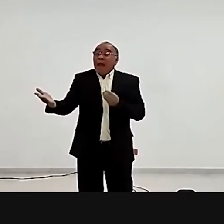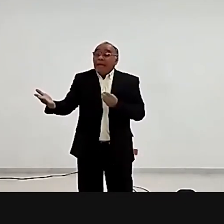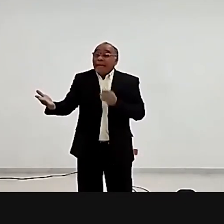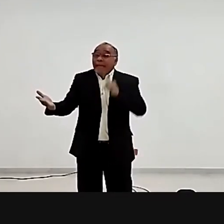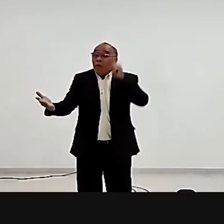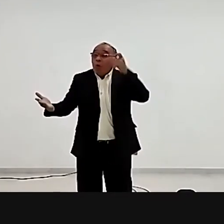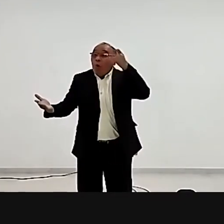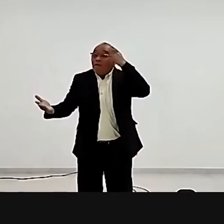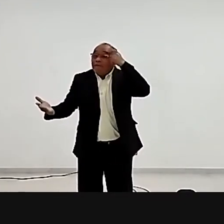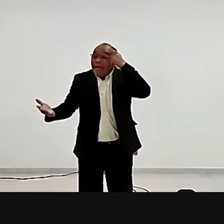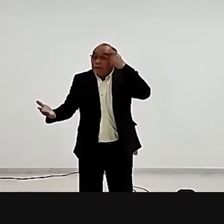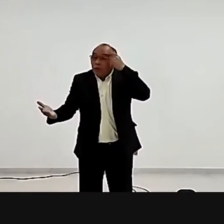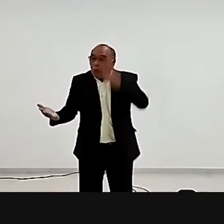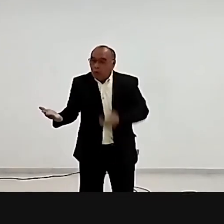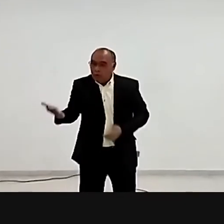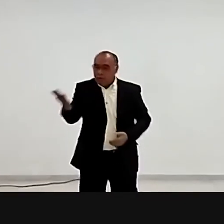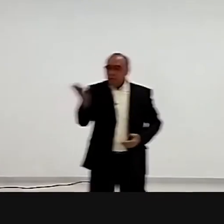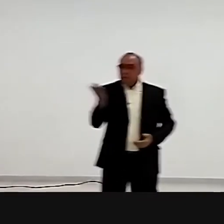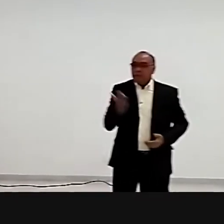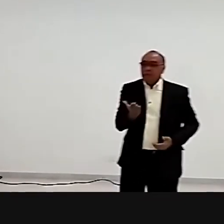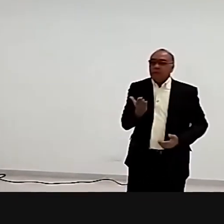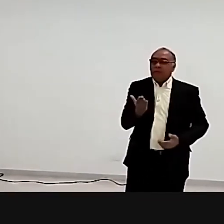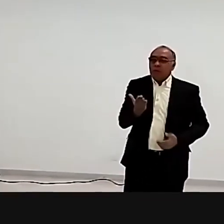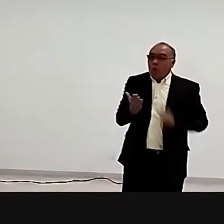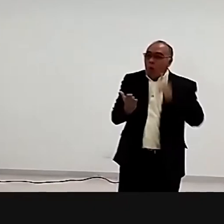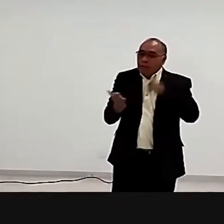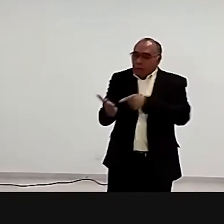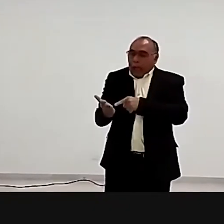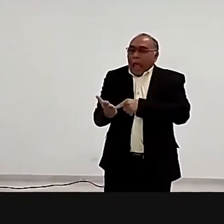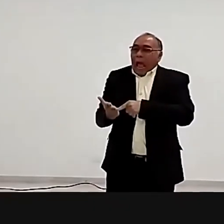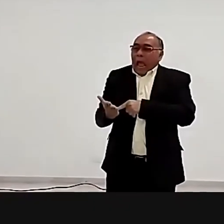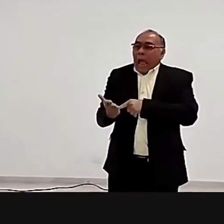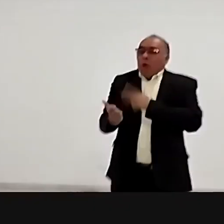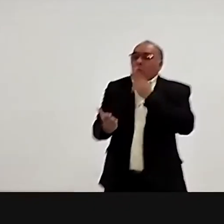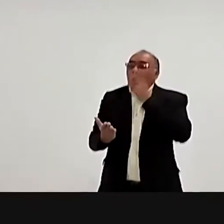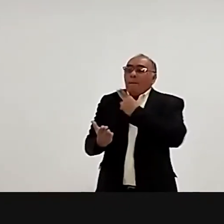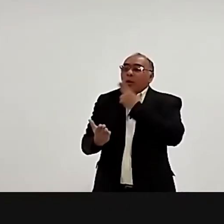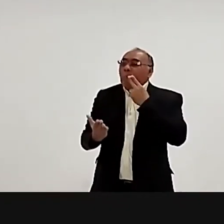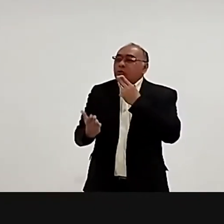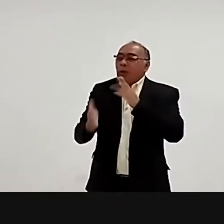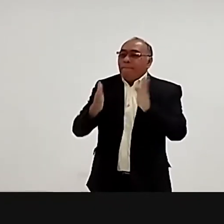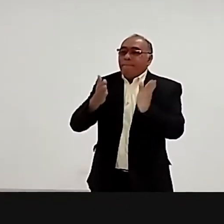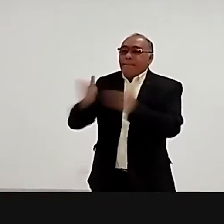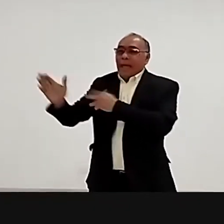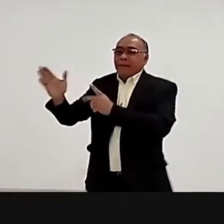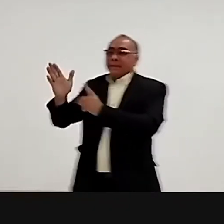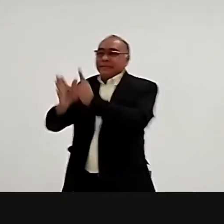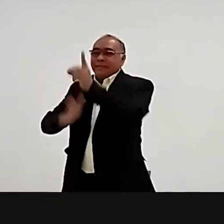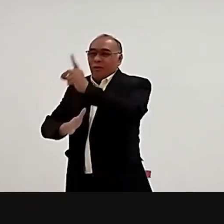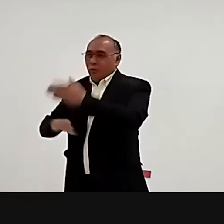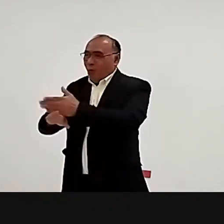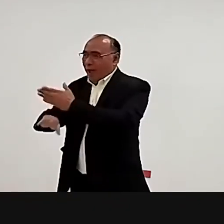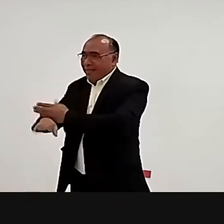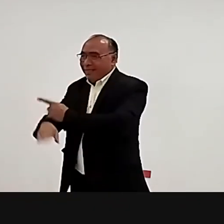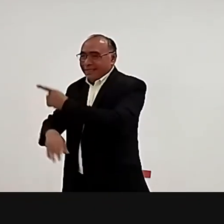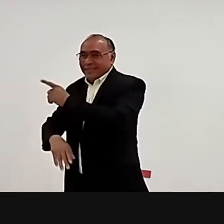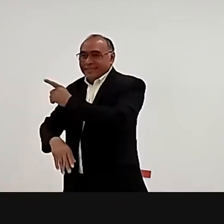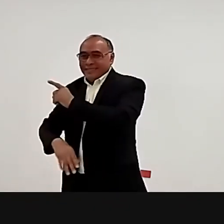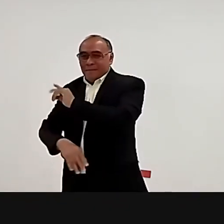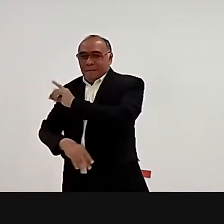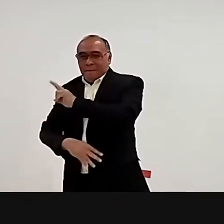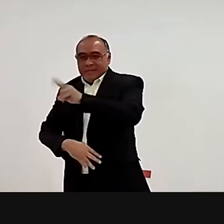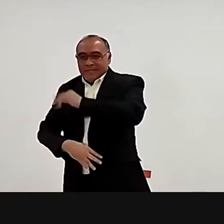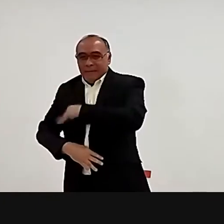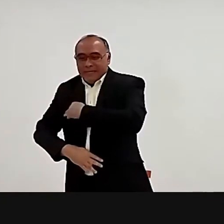venga pues al nuevo gobierno que venga hay que presentarle esta situación sea cual sea el gobierno que se